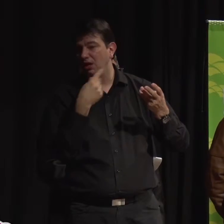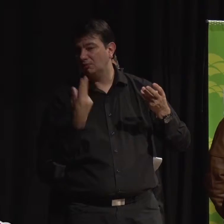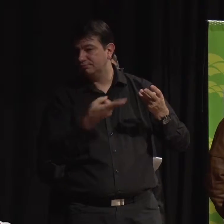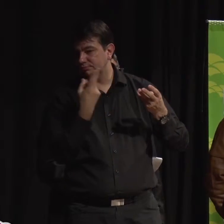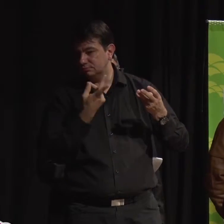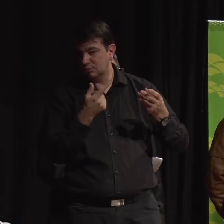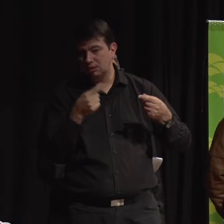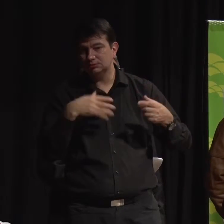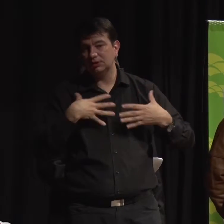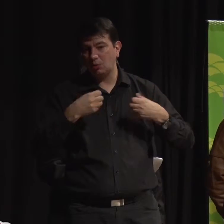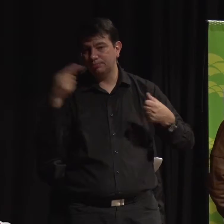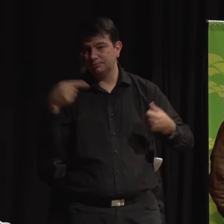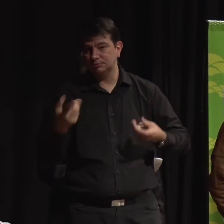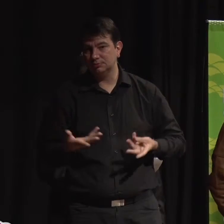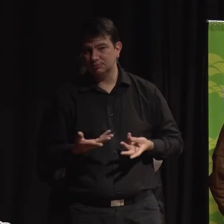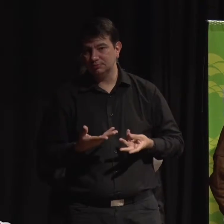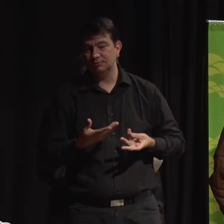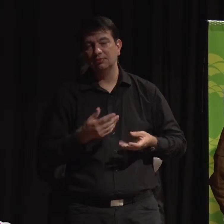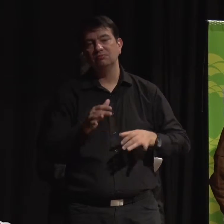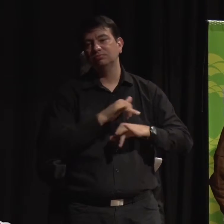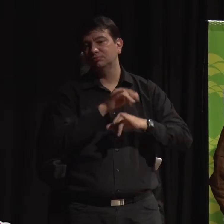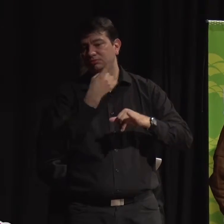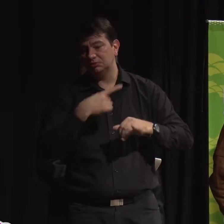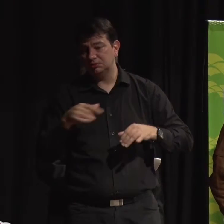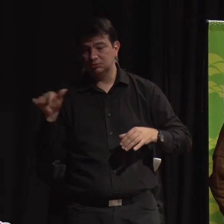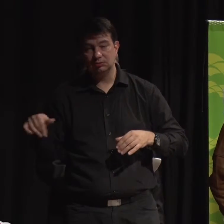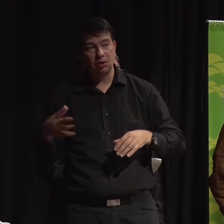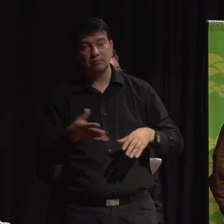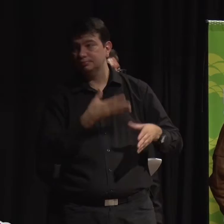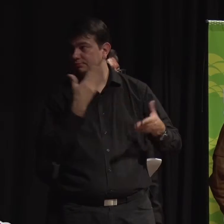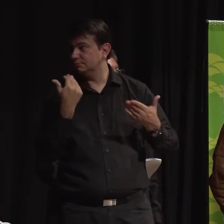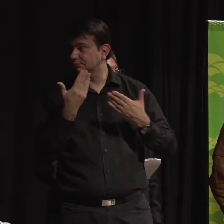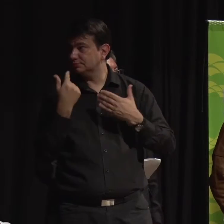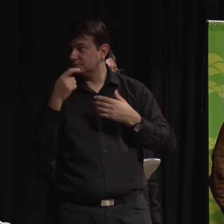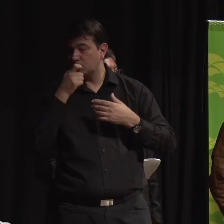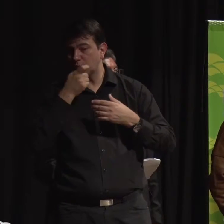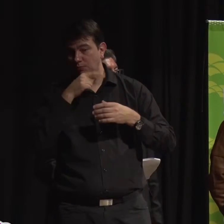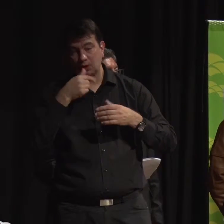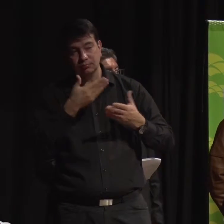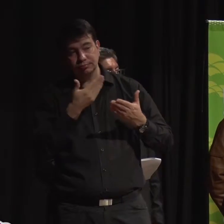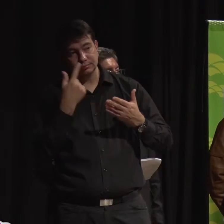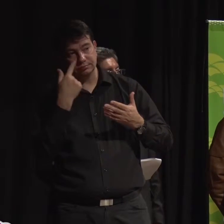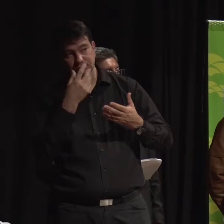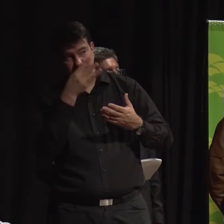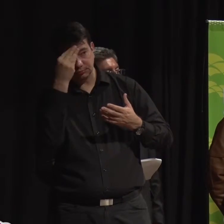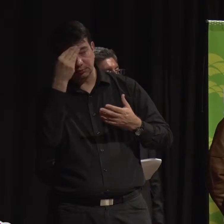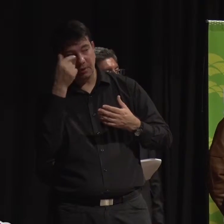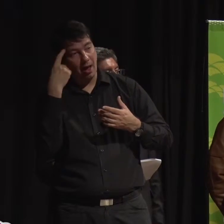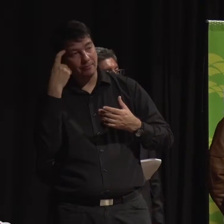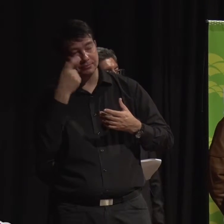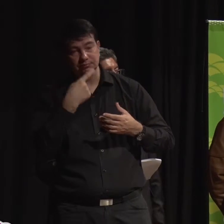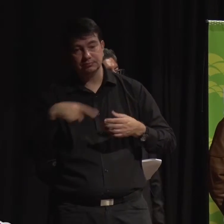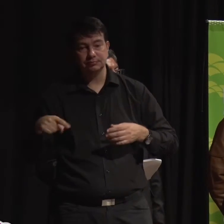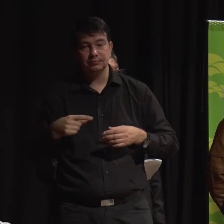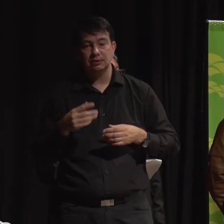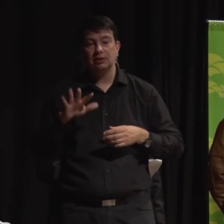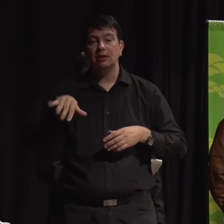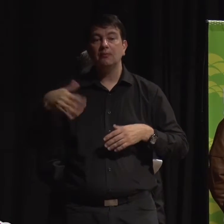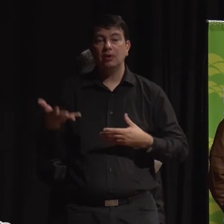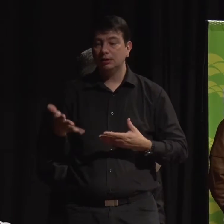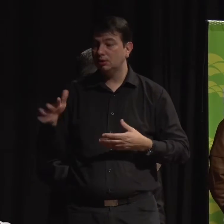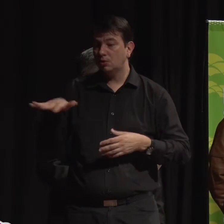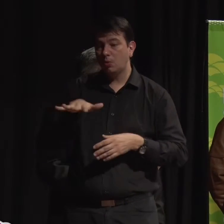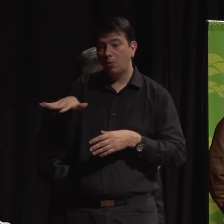de publicidades de todo tipo que no les hace bien y que después en los comedores como los que están trabajando los chicos